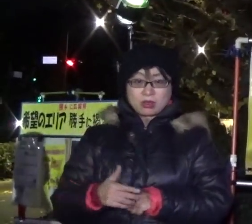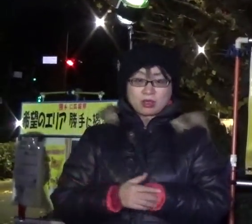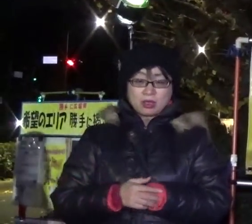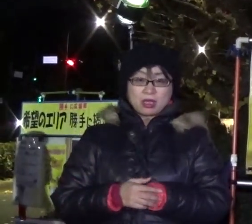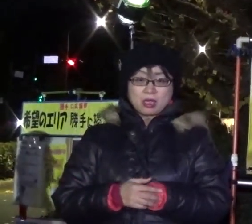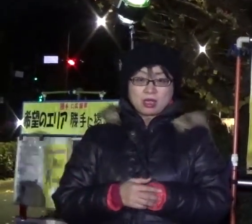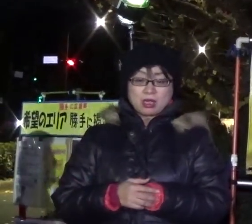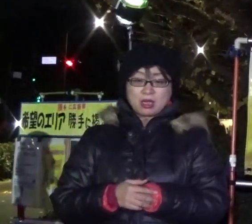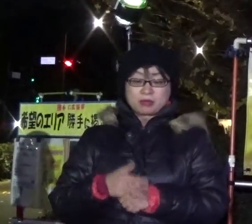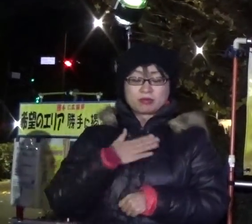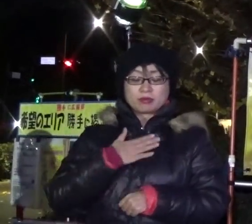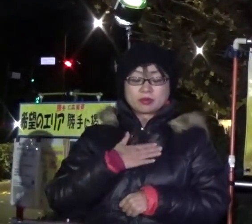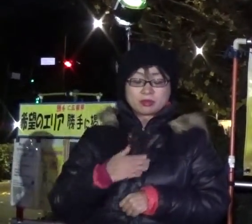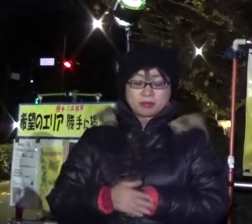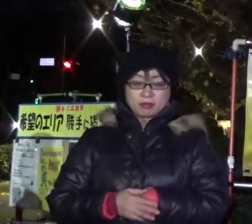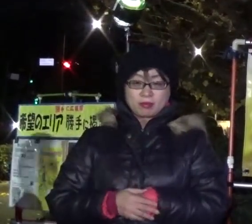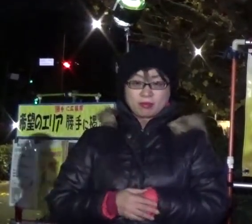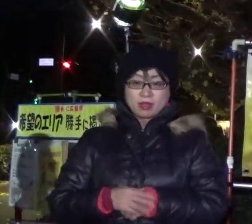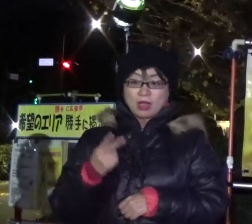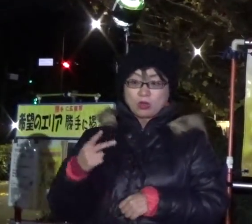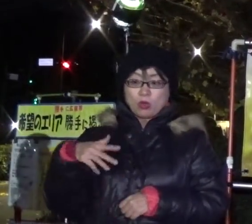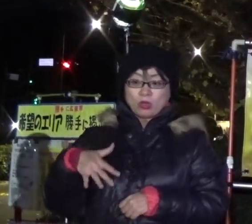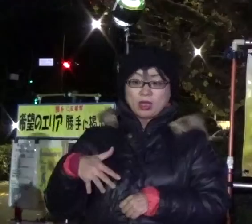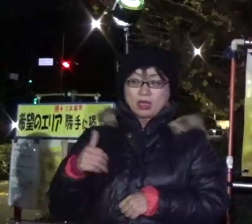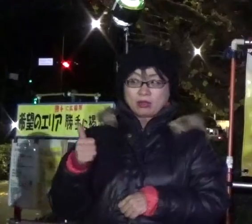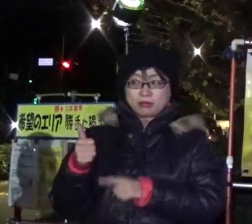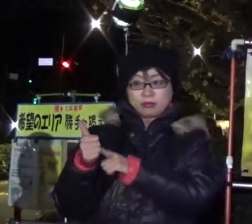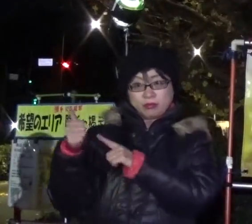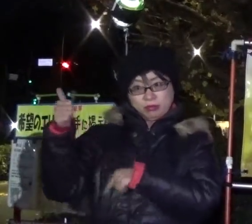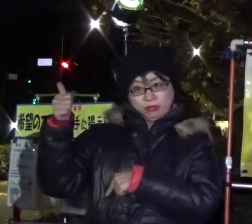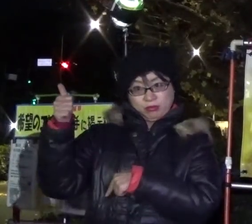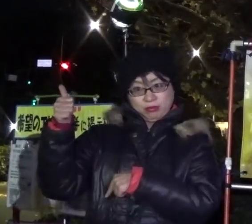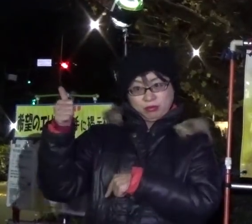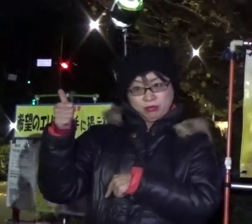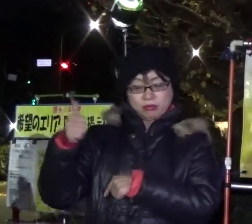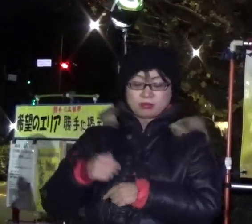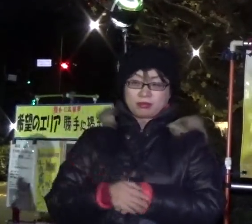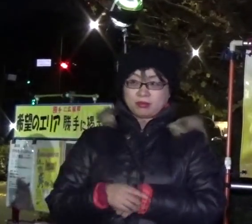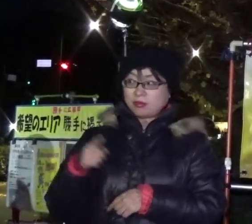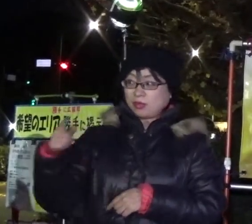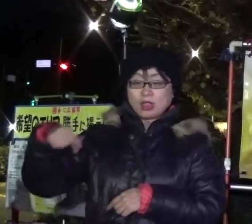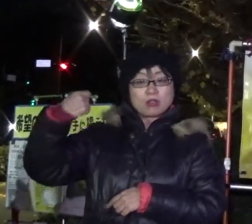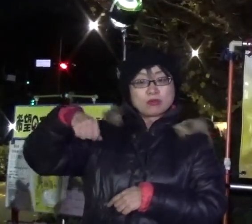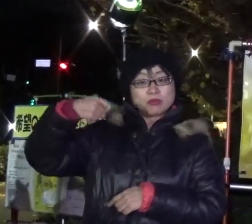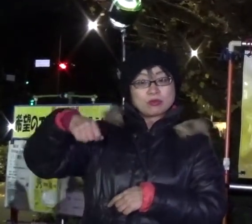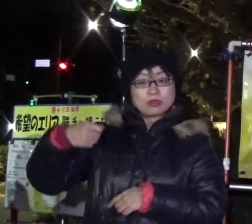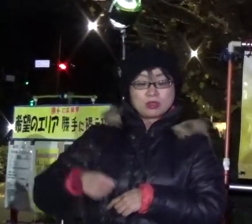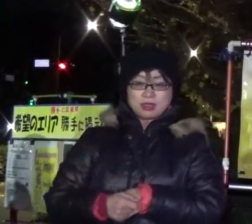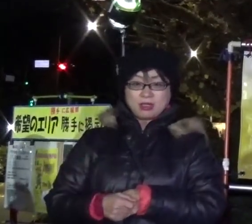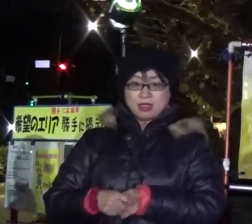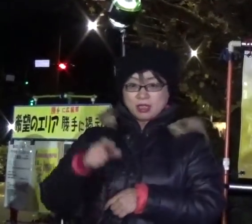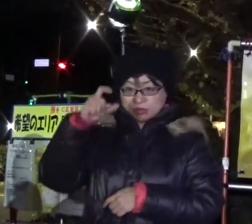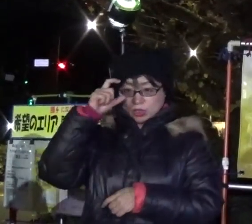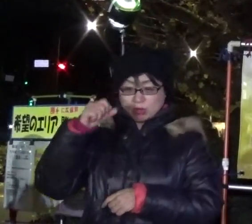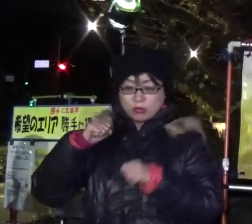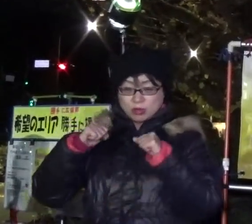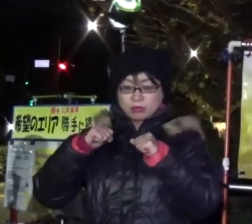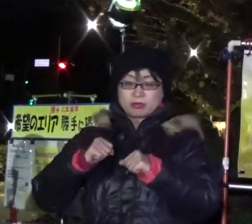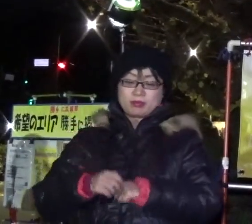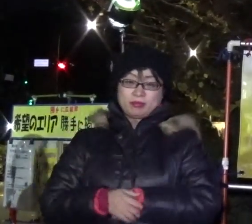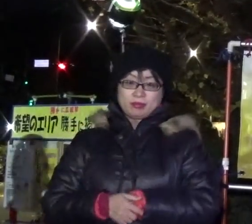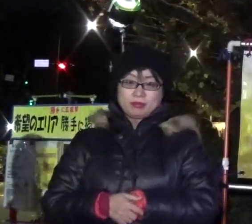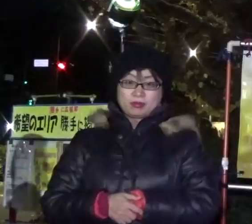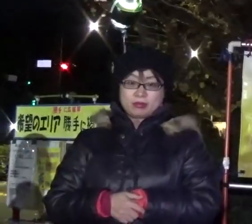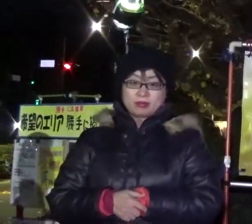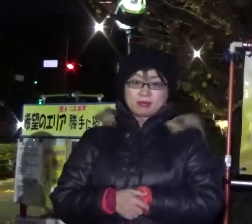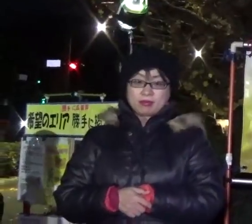ネ君というちょっと変わったおじさんがいて、いつもねその辺で誘導灯を持って警備してくれてますけれども、でこ